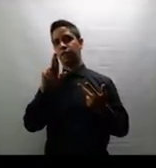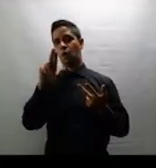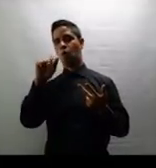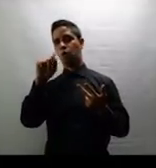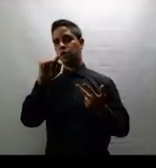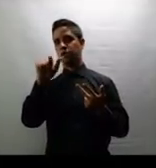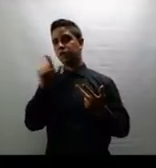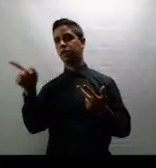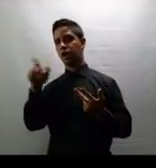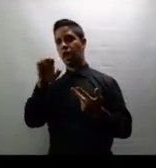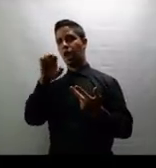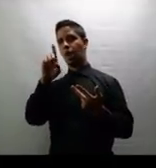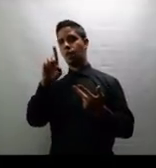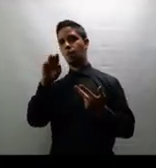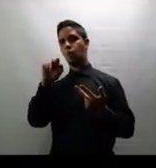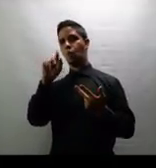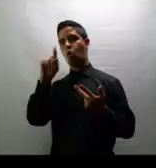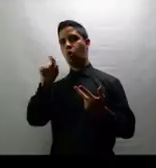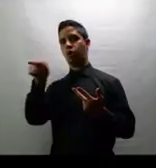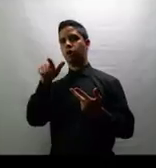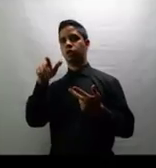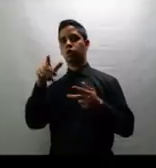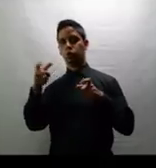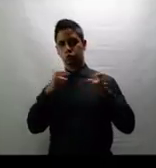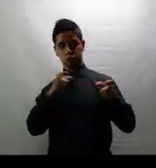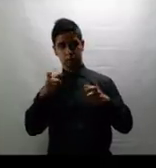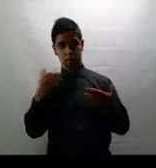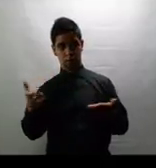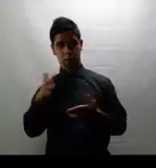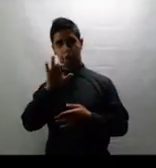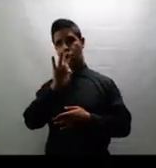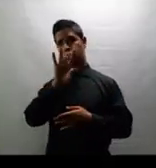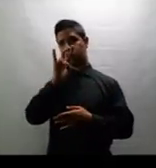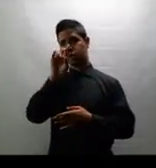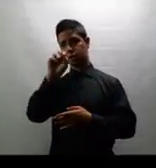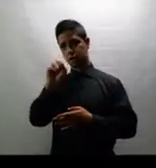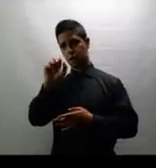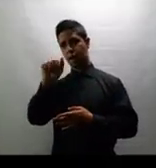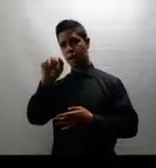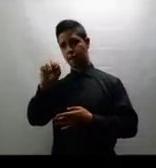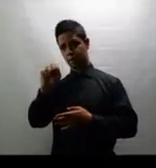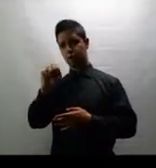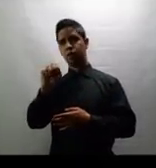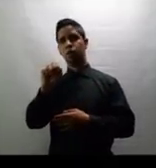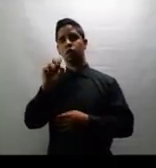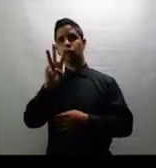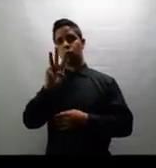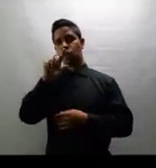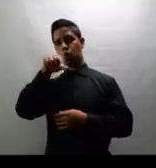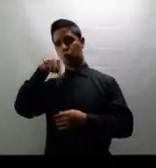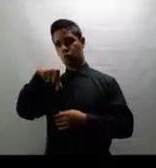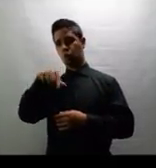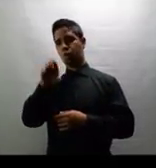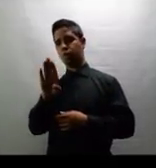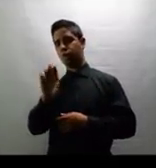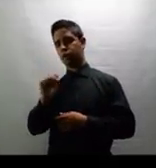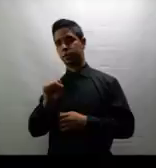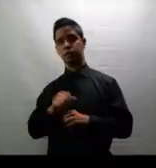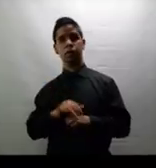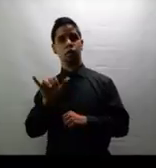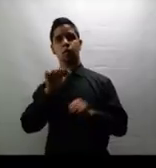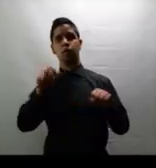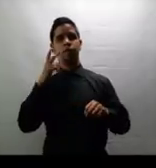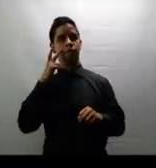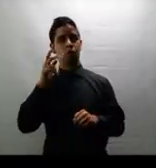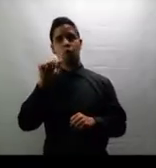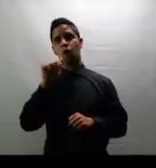controles estamos en el 870 a ms y también nos pueden ver a través de arte fusión punto o